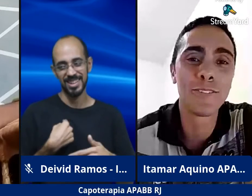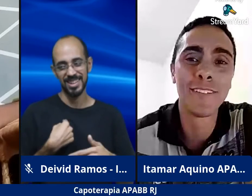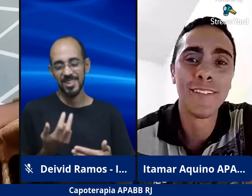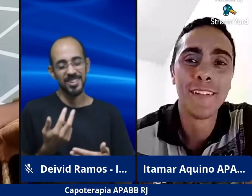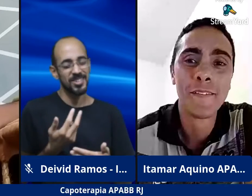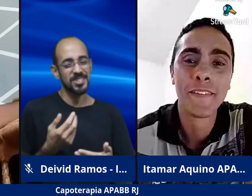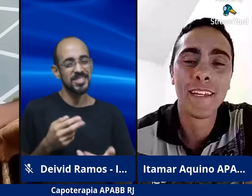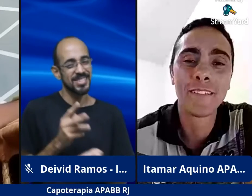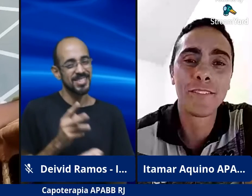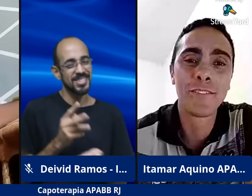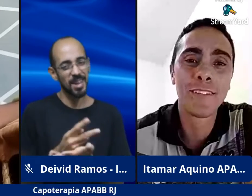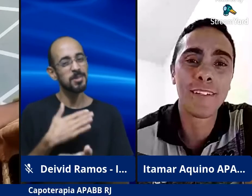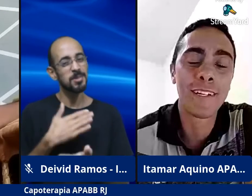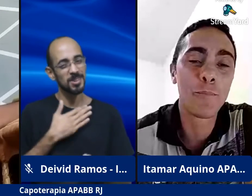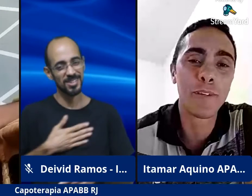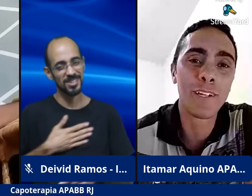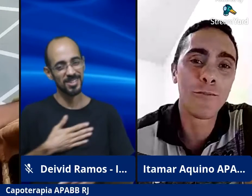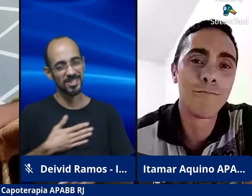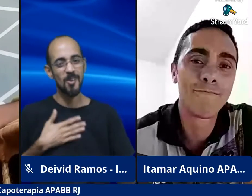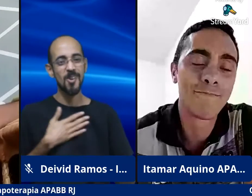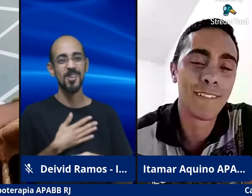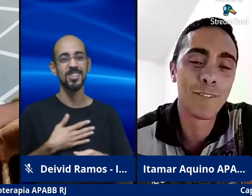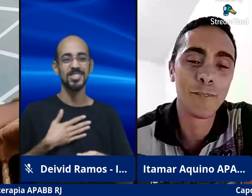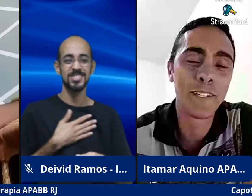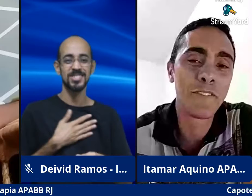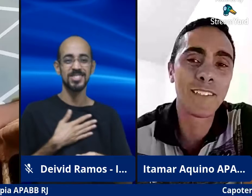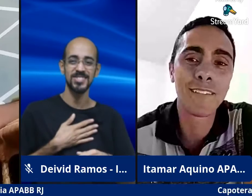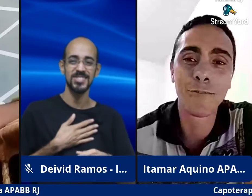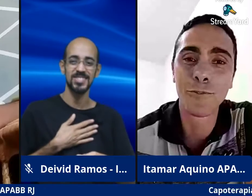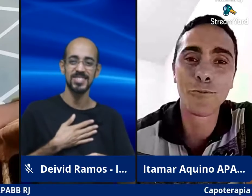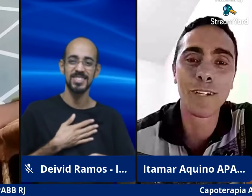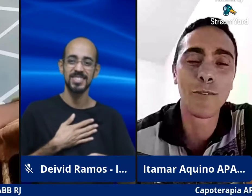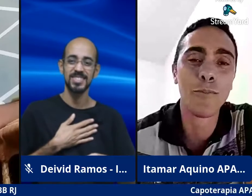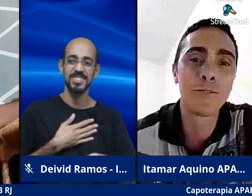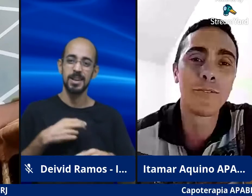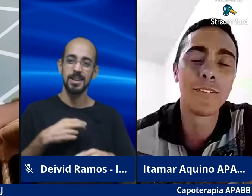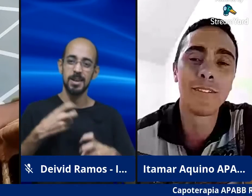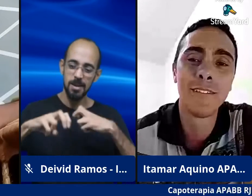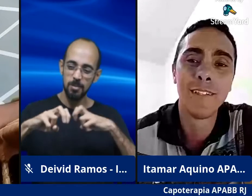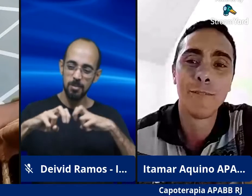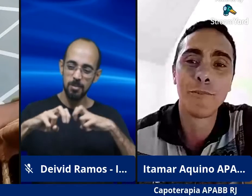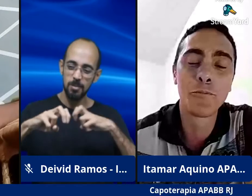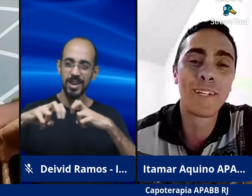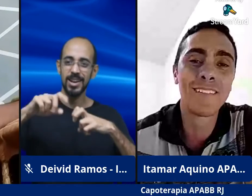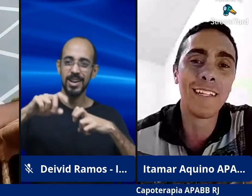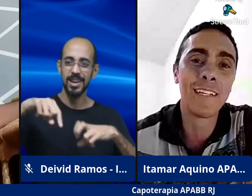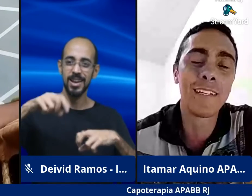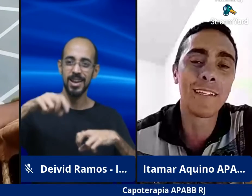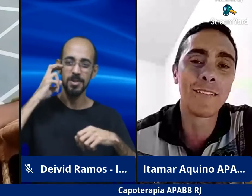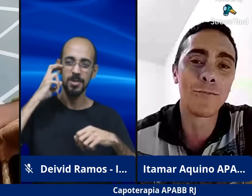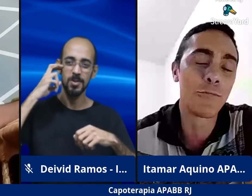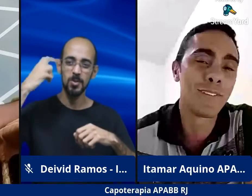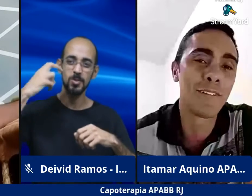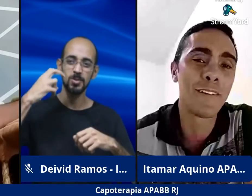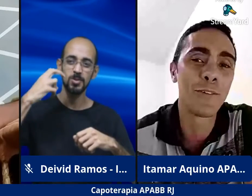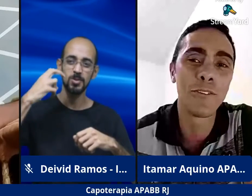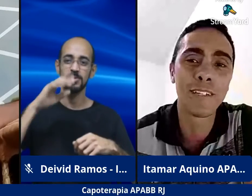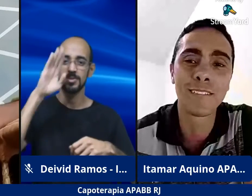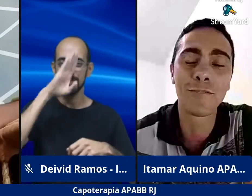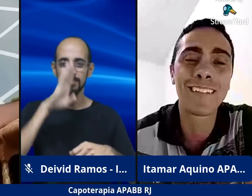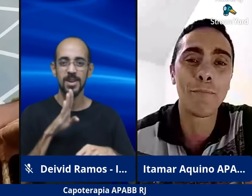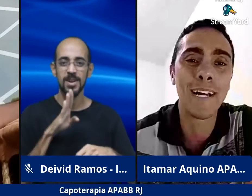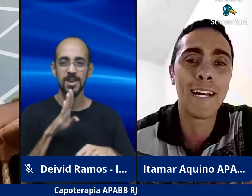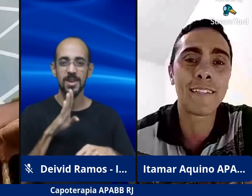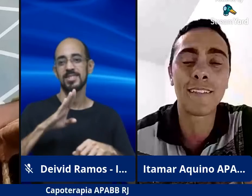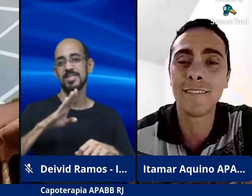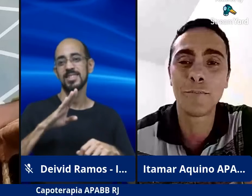muito. Acho que a capoeira é uma manifestação cultural muito brasileira. E quando você falou a